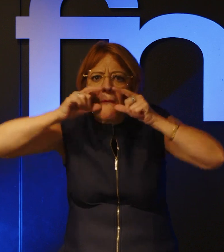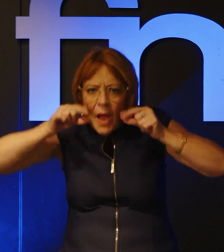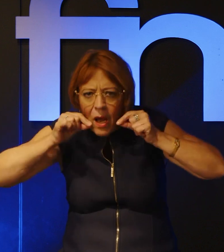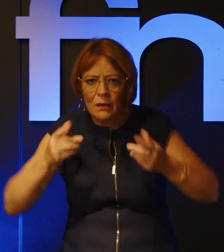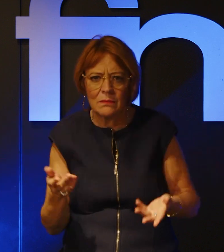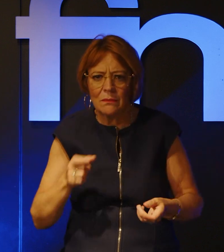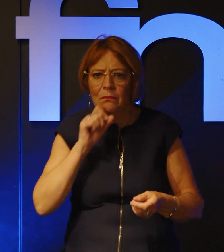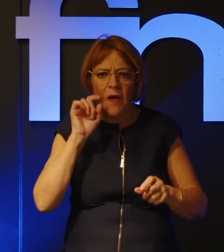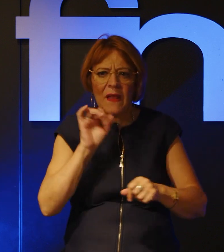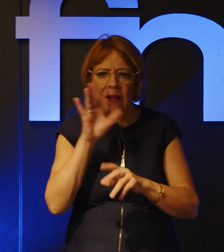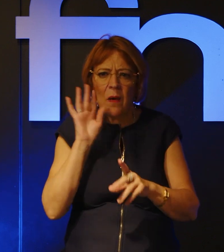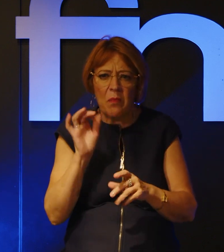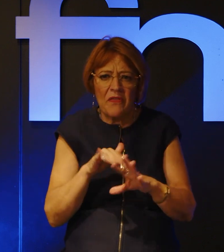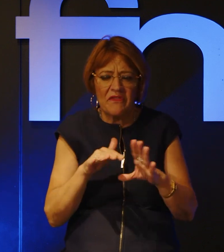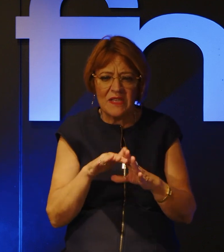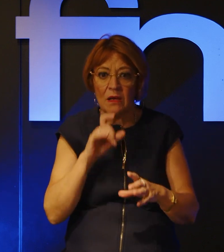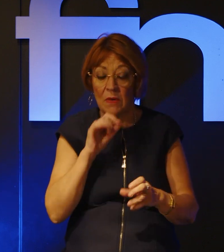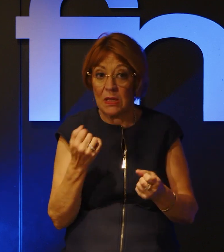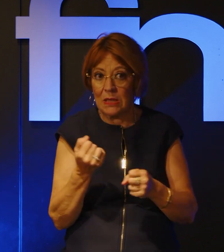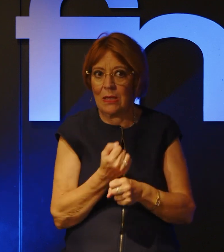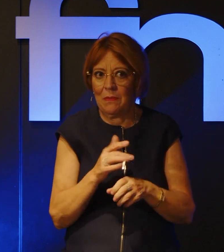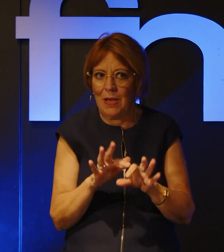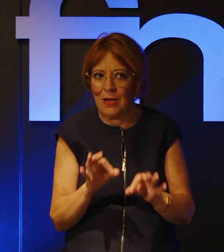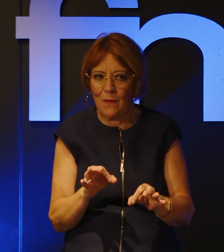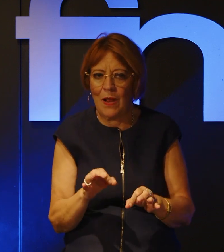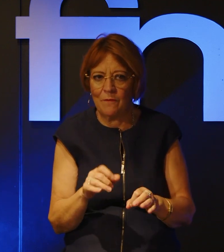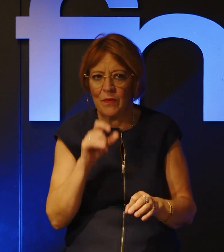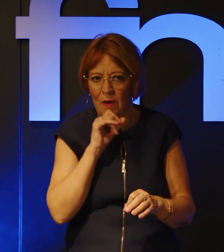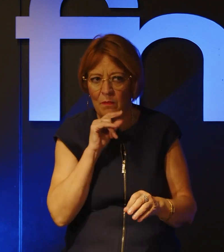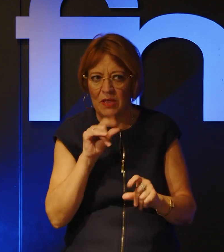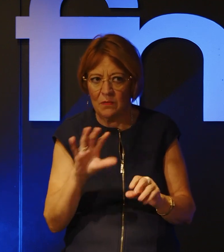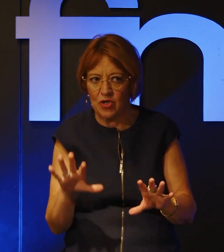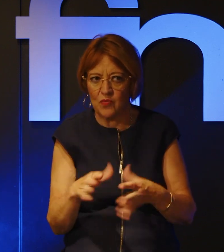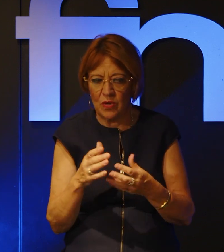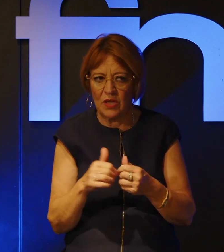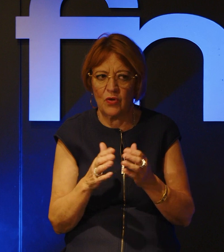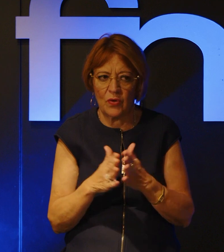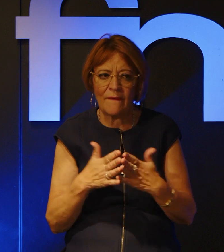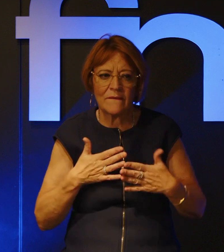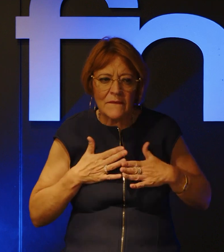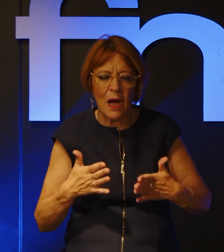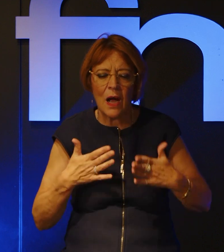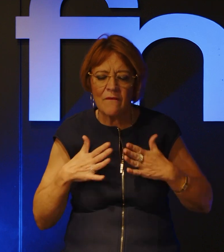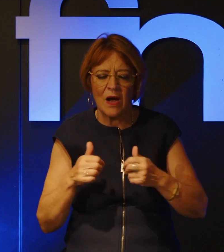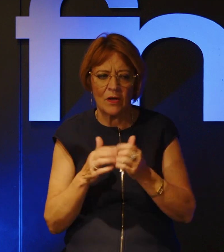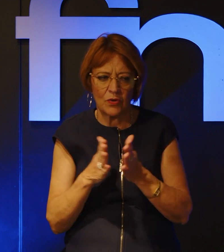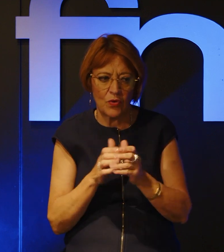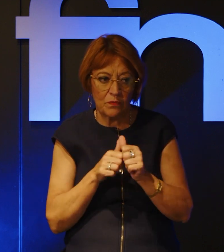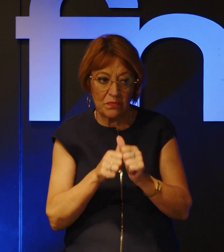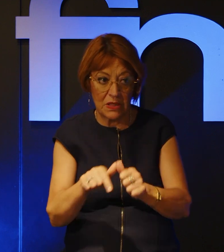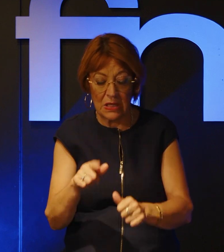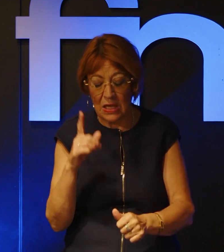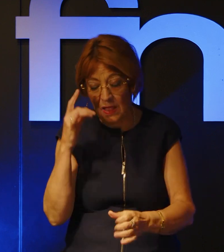claramente podemos ter aqui também uma força de trabalho eh que pode também estar a ser explorado Ou pelo menos a dedicar-se para perseguir este